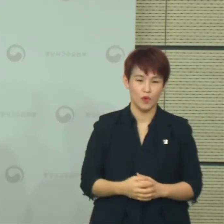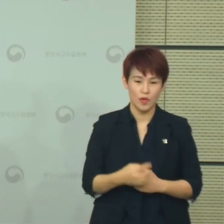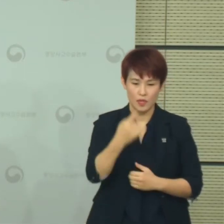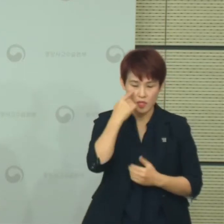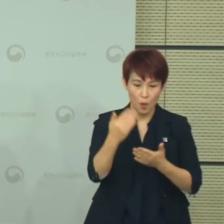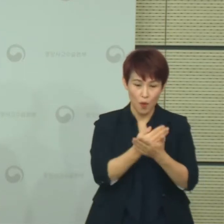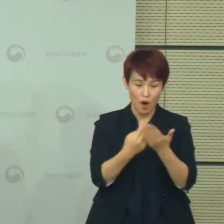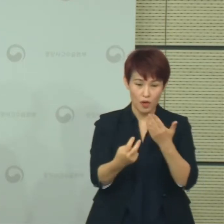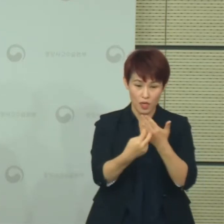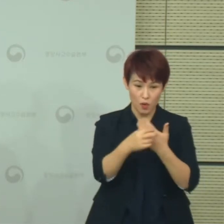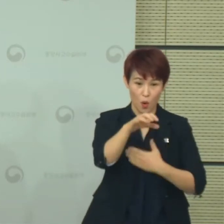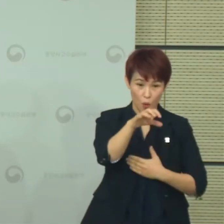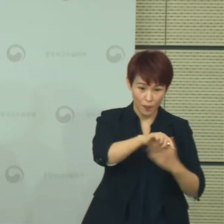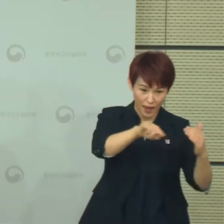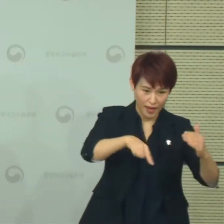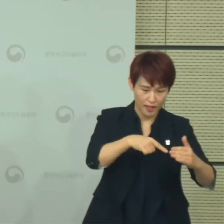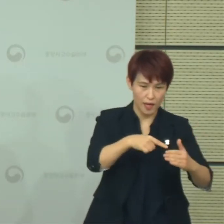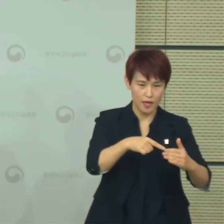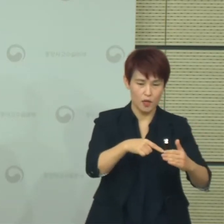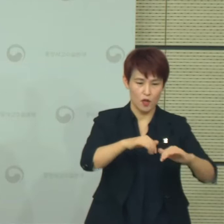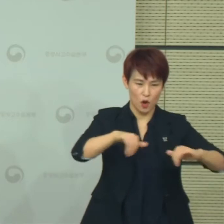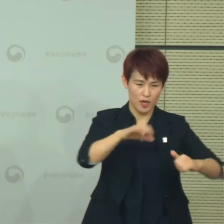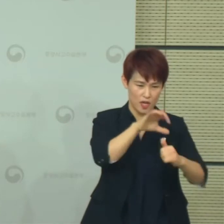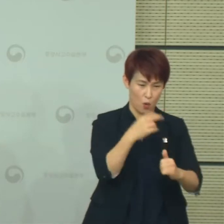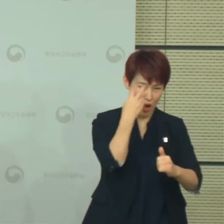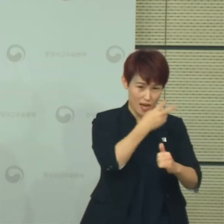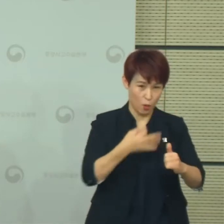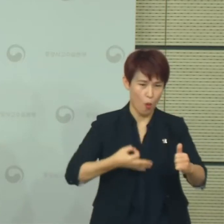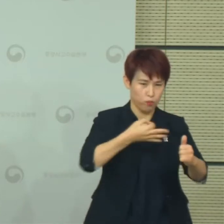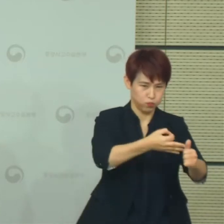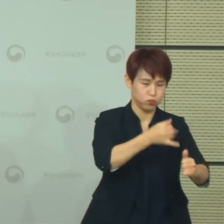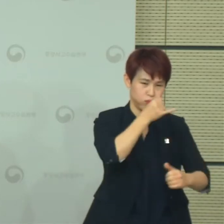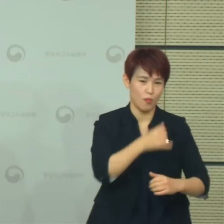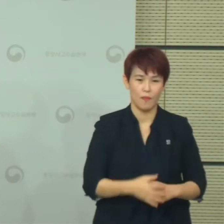적용되는 격리 관리료 지급 등의 지원이 이루어집니다.